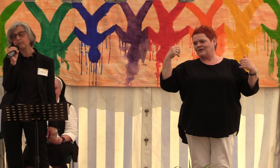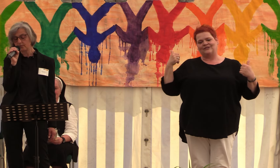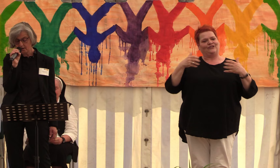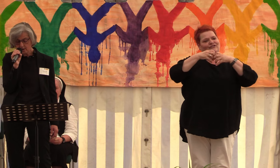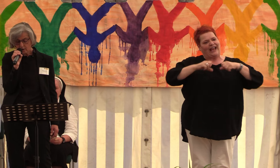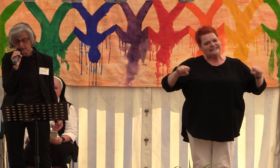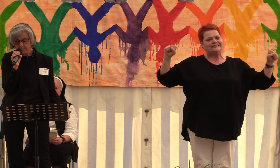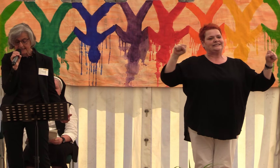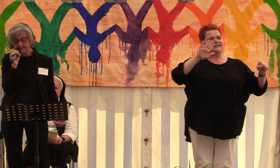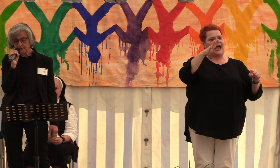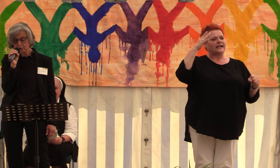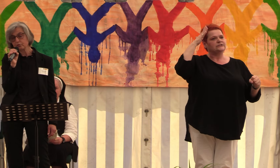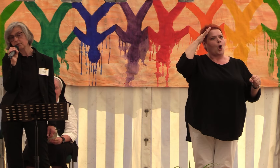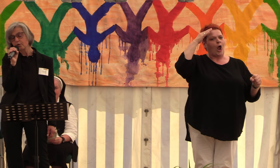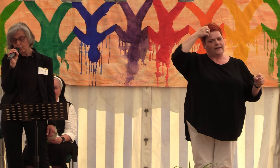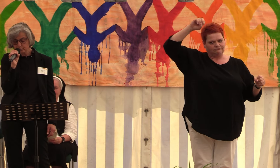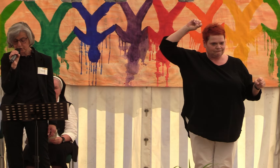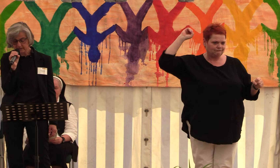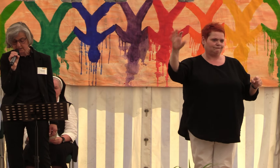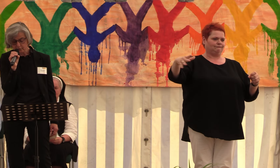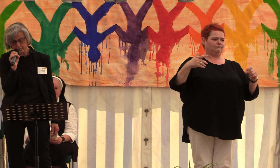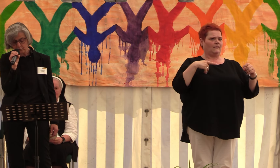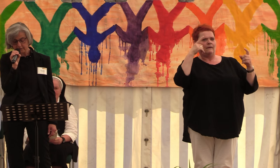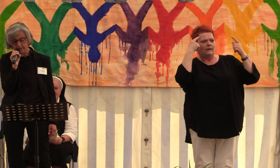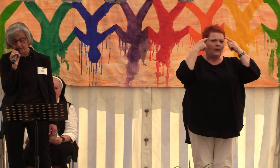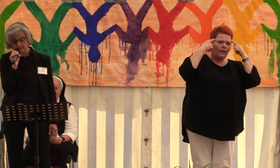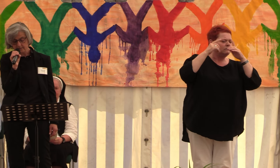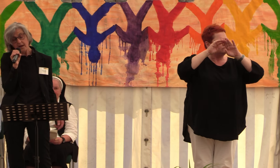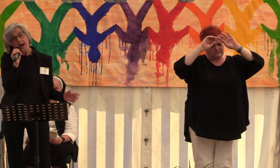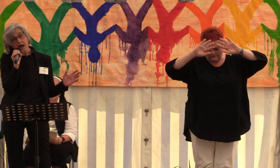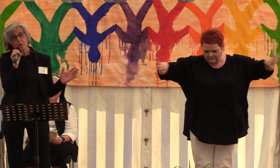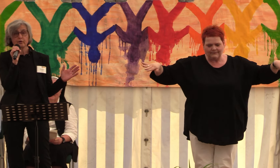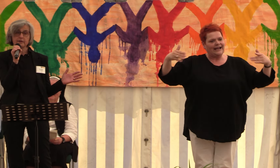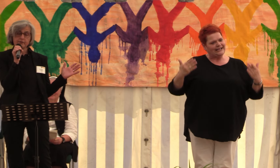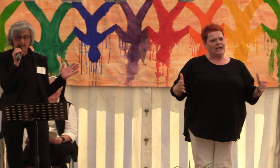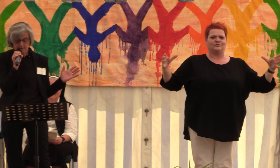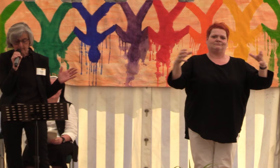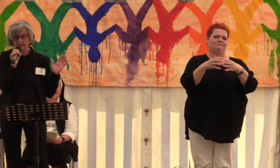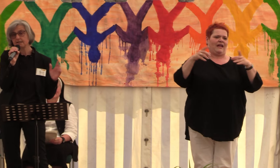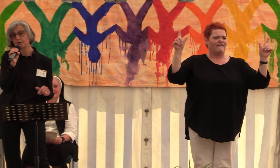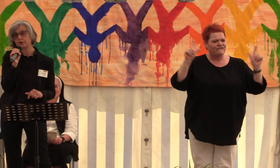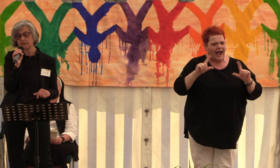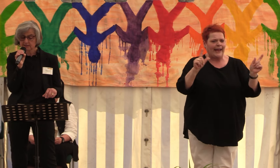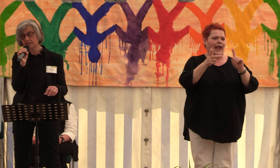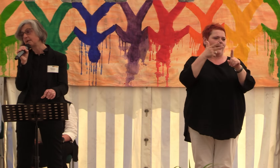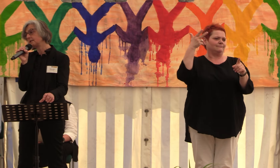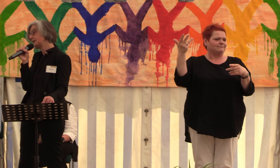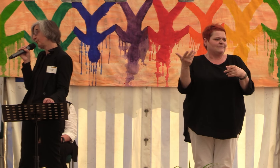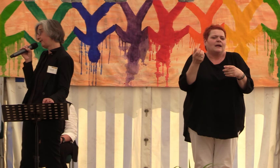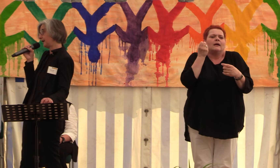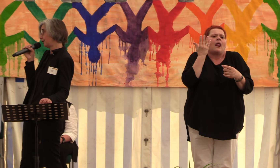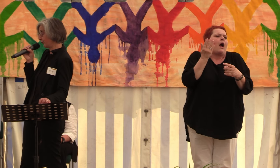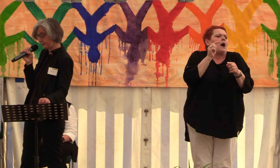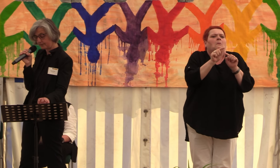Seite schieben und gemeinsam mit uns unbeschwert und fröhlich feiern. Auch wenn vielleicht manches heute nicht ganz